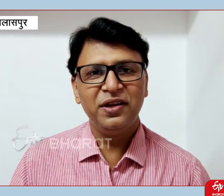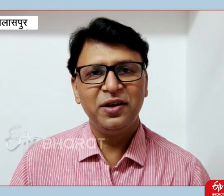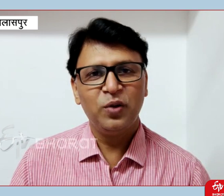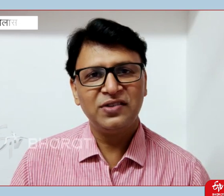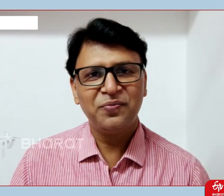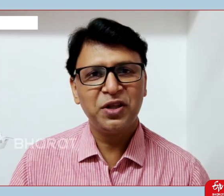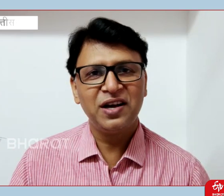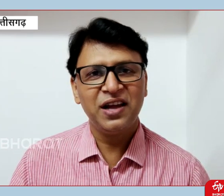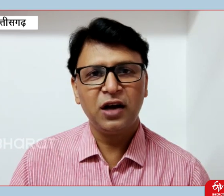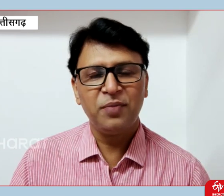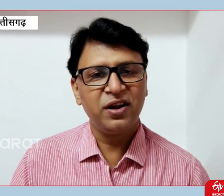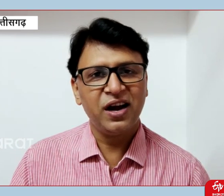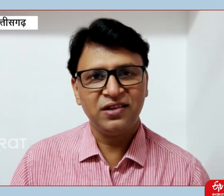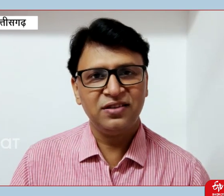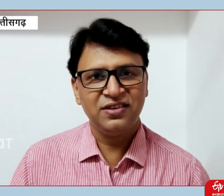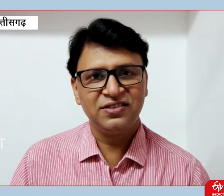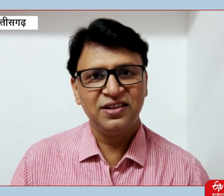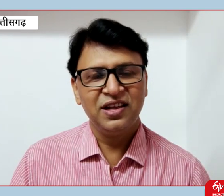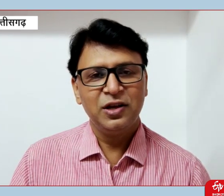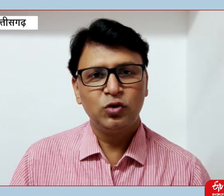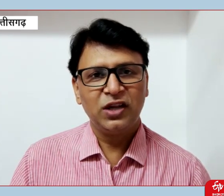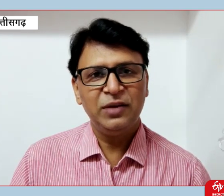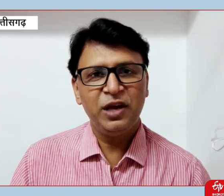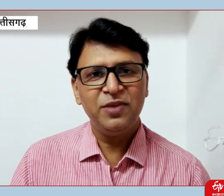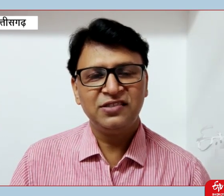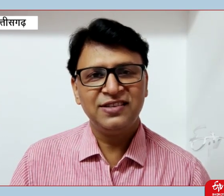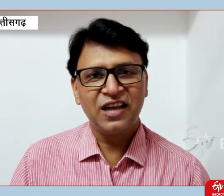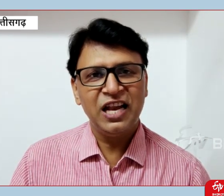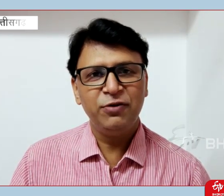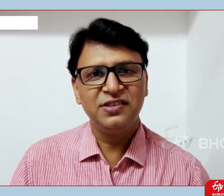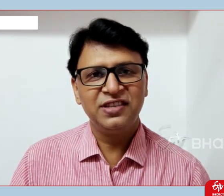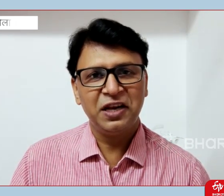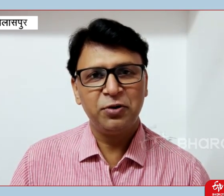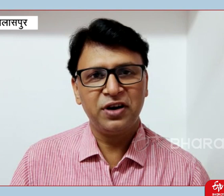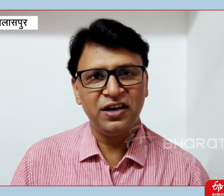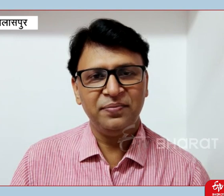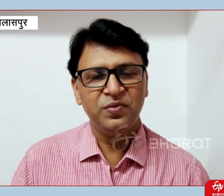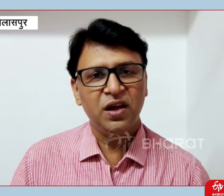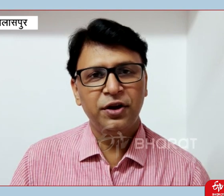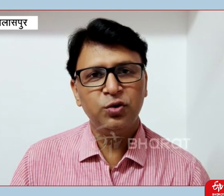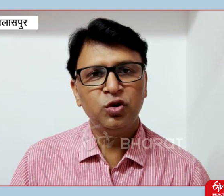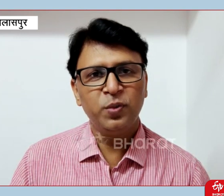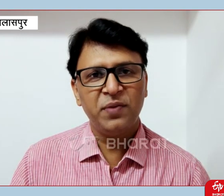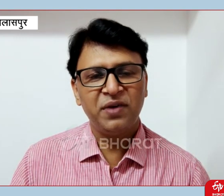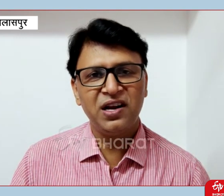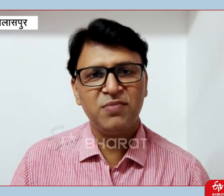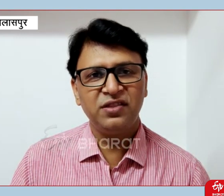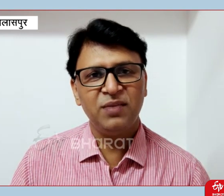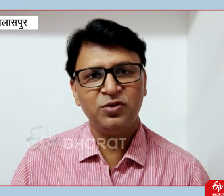वहां सम्विदा के अधार पर कारण नर्स स्वाती भीम गजने साइन लिंग्वेज सीखने को ठानी यूटूब एवं अन्य माध्यमों